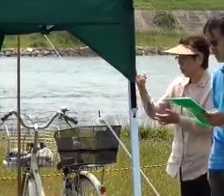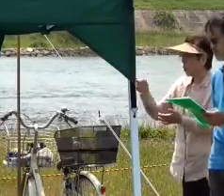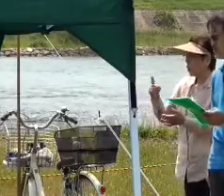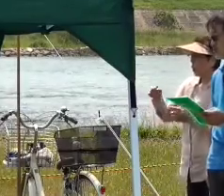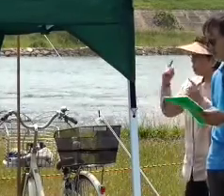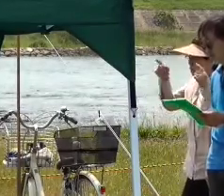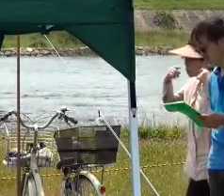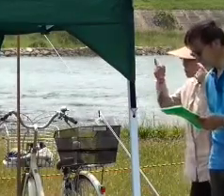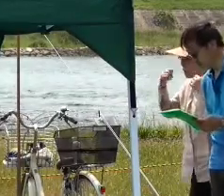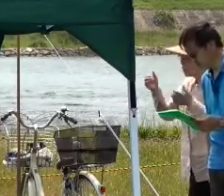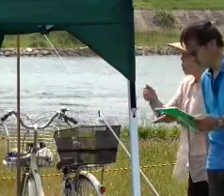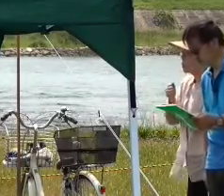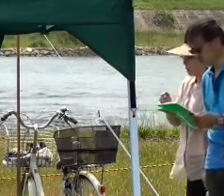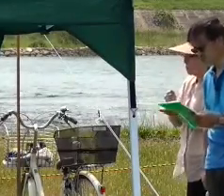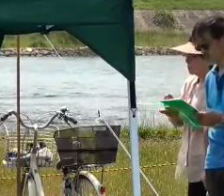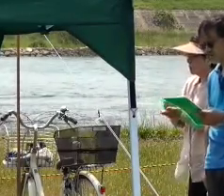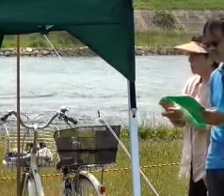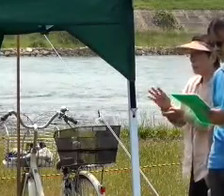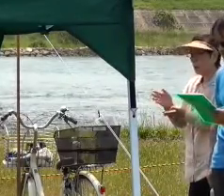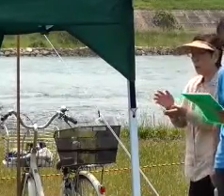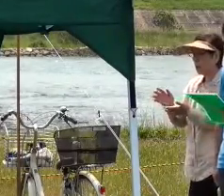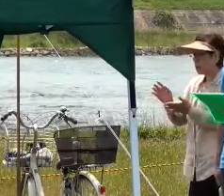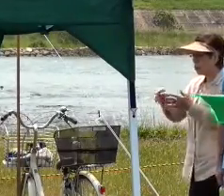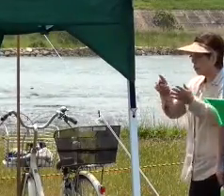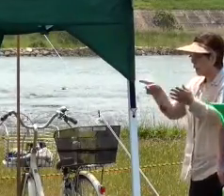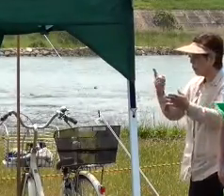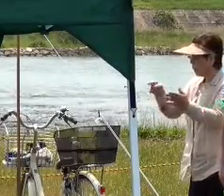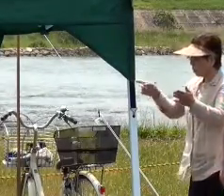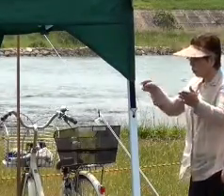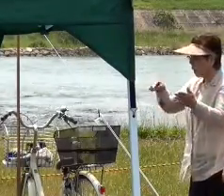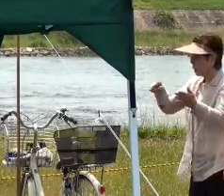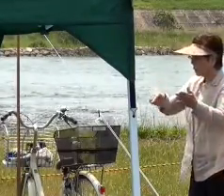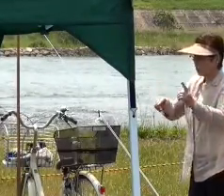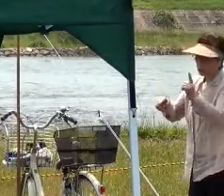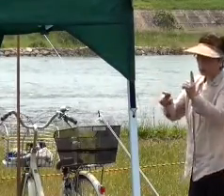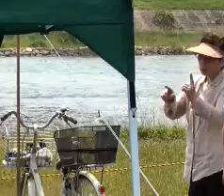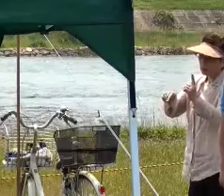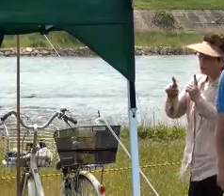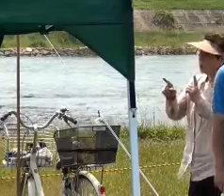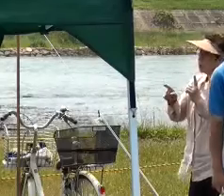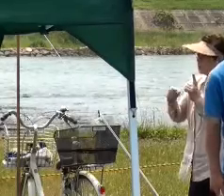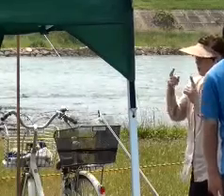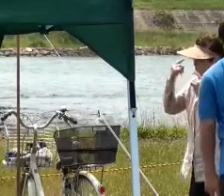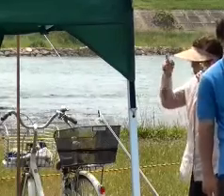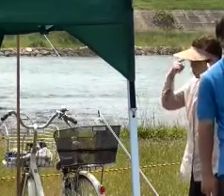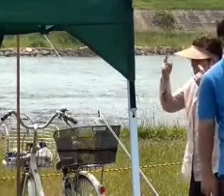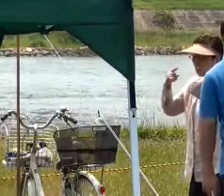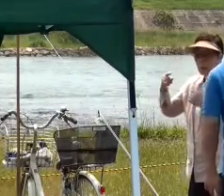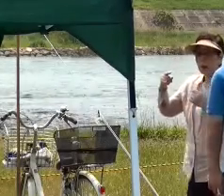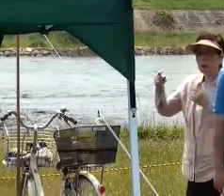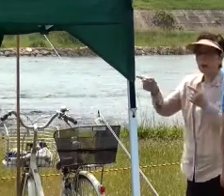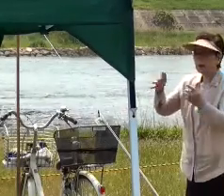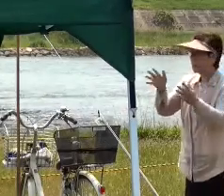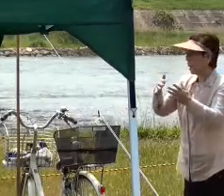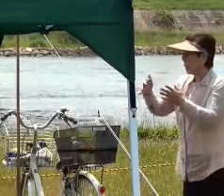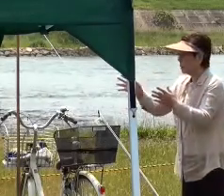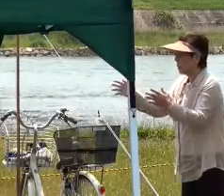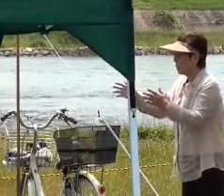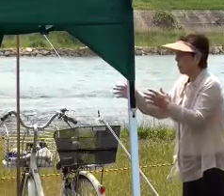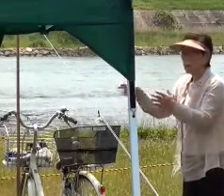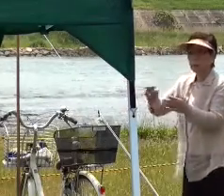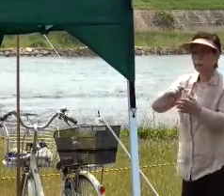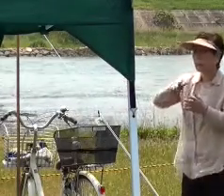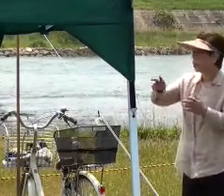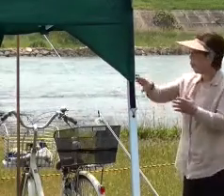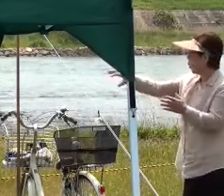いて、その1匹を見失ったとすれば、99匹を野原に残して見失った